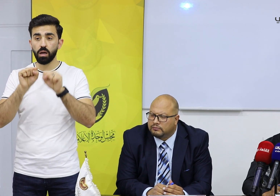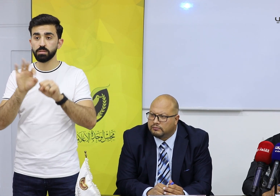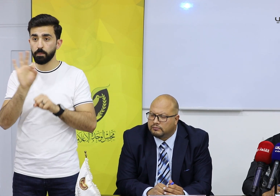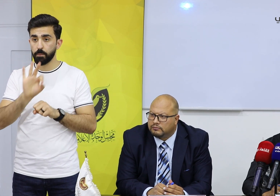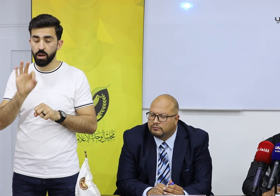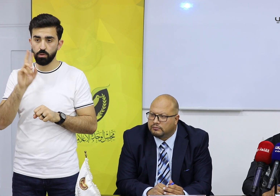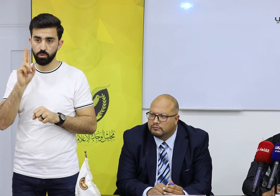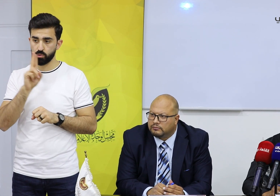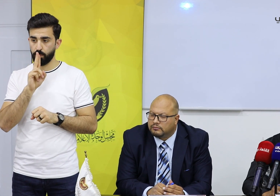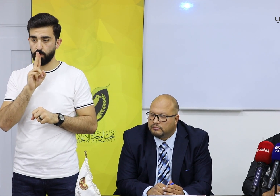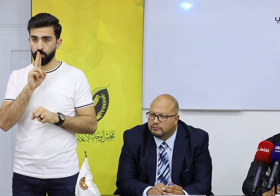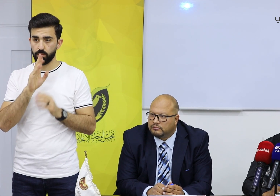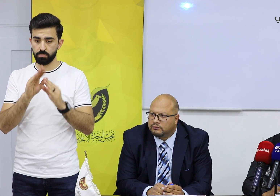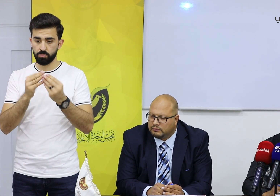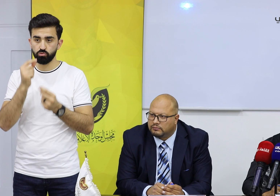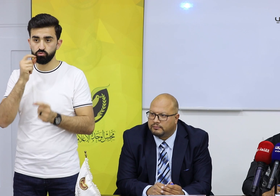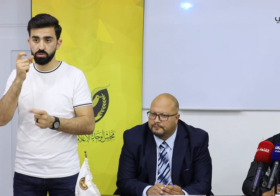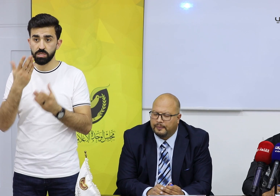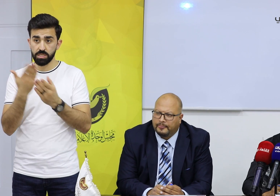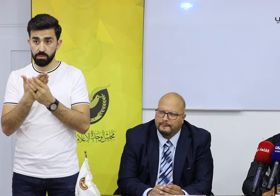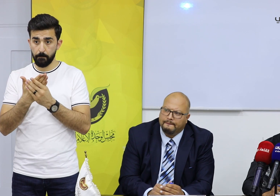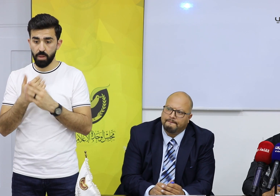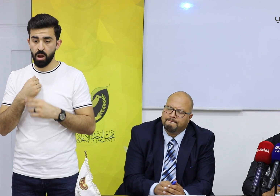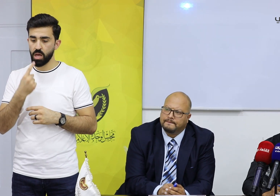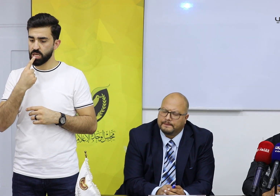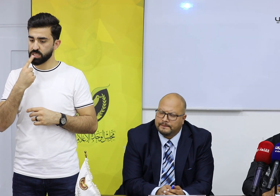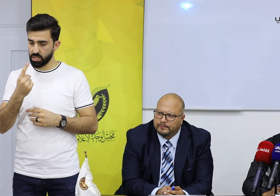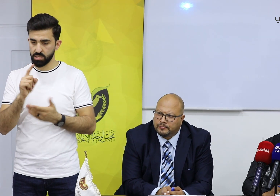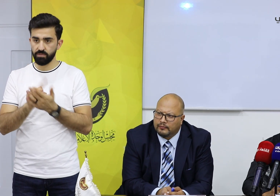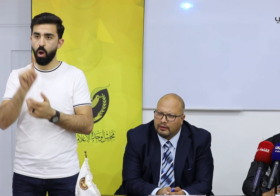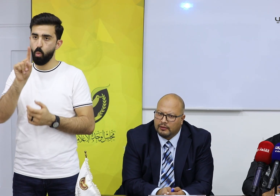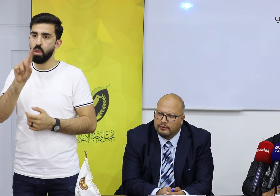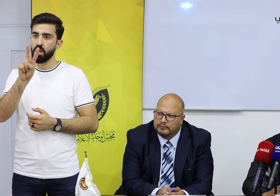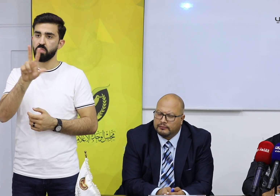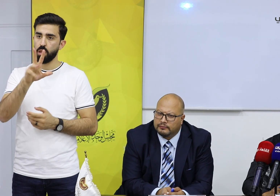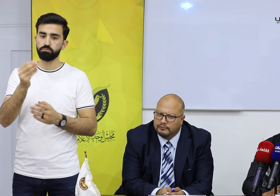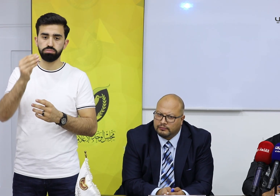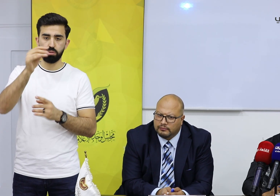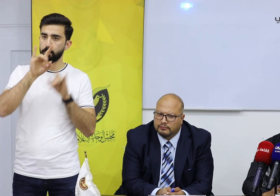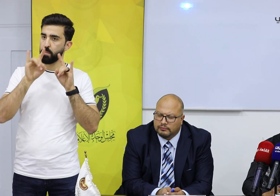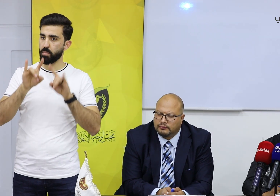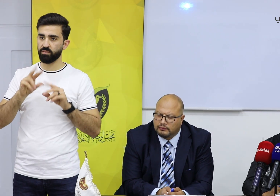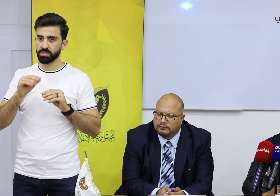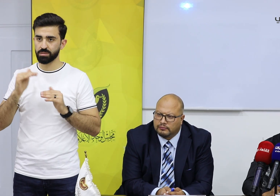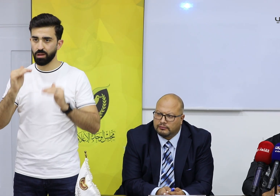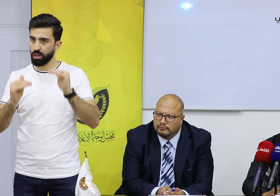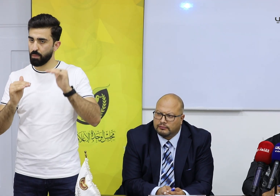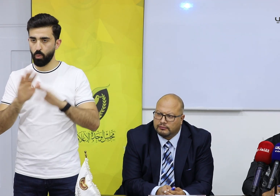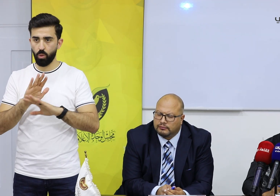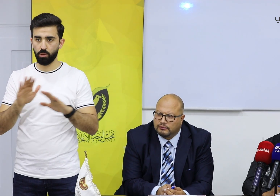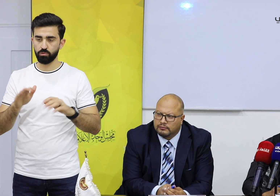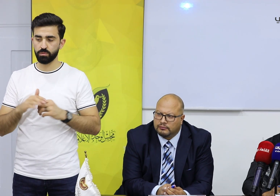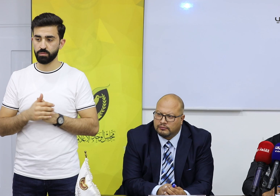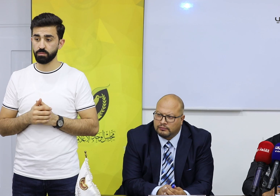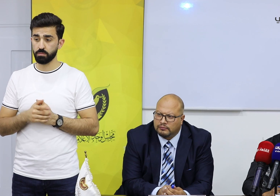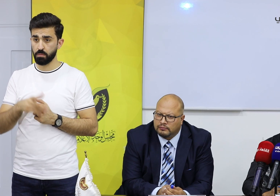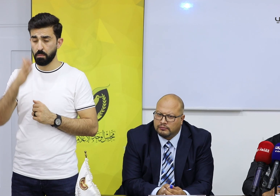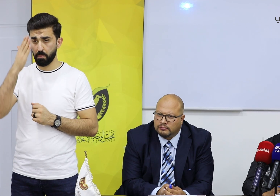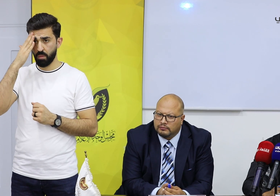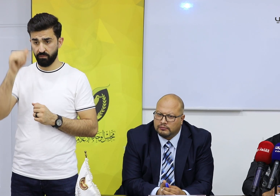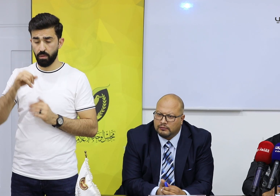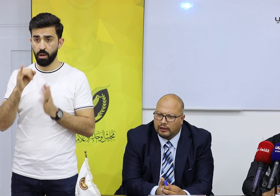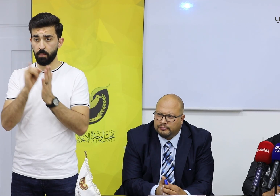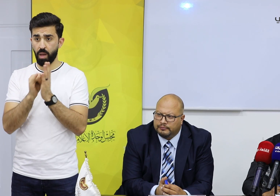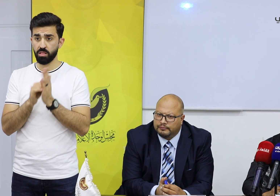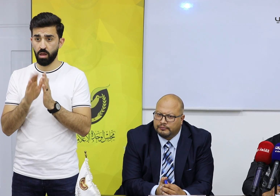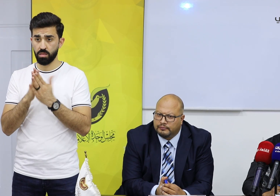مخصص لهذول الناس حتى يجتازوا السنه الدراسيه مش سنه دراسيه عادي. لانه كثير في حشو مثلا في